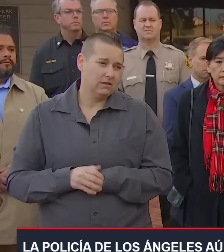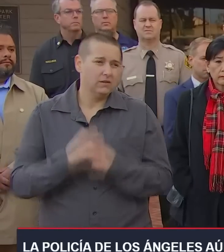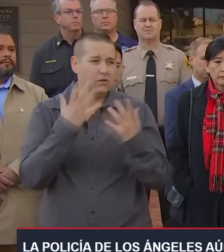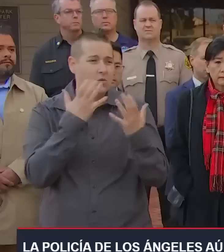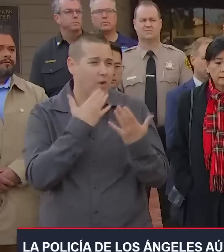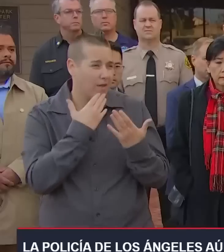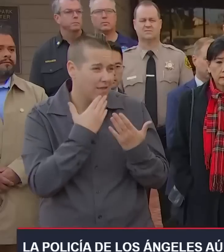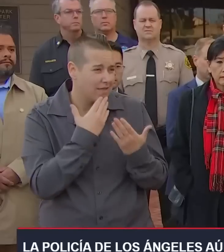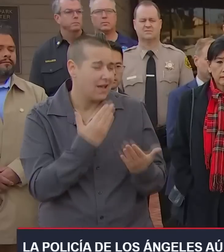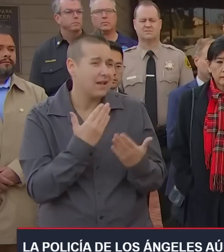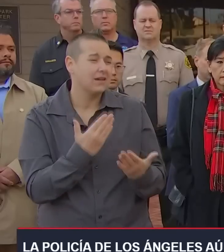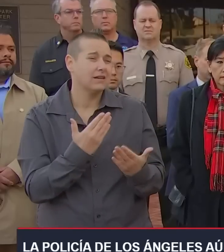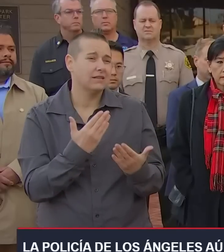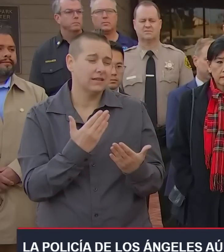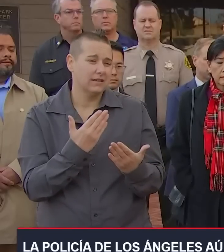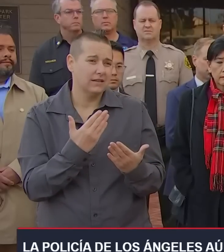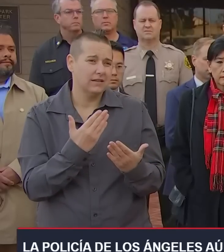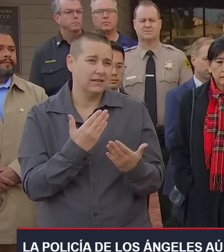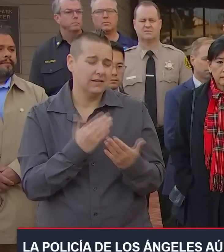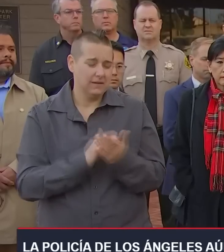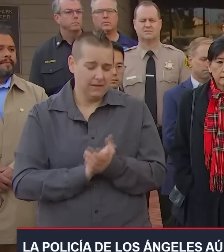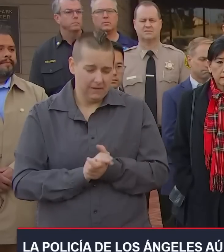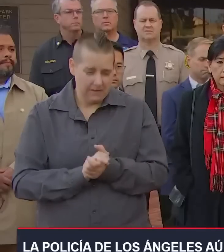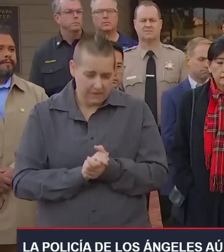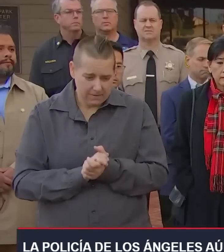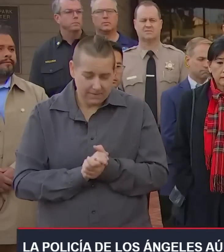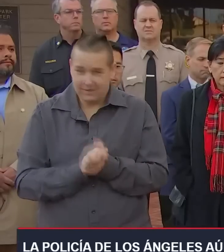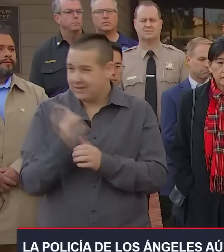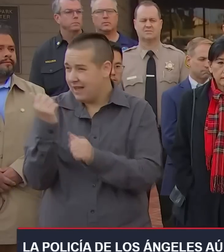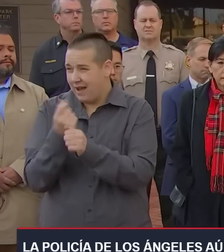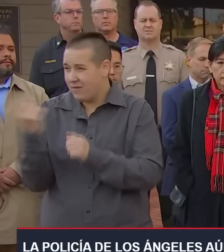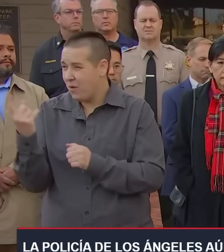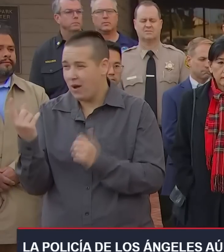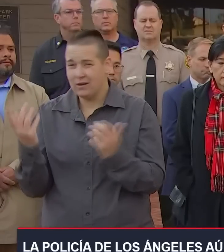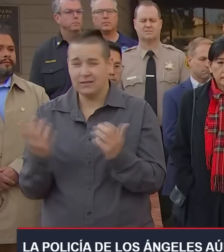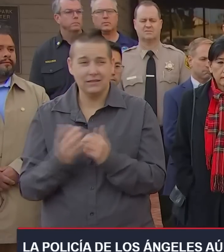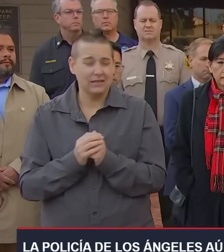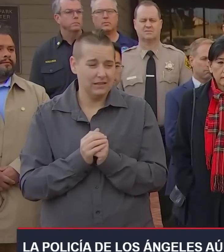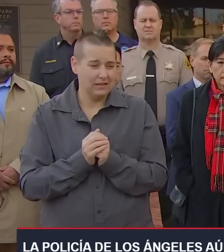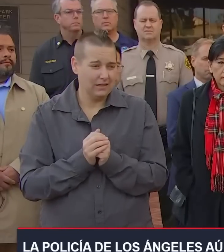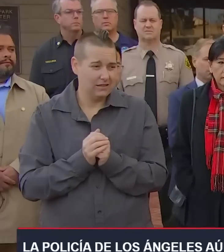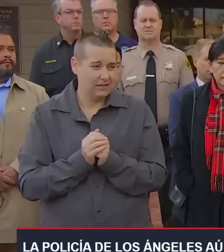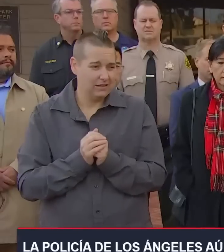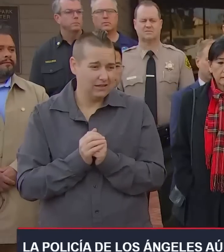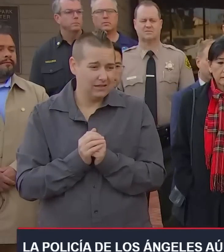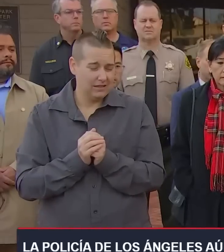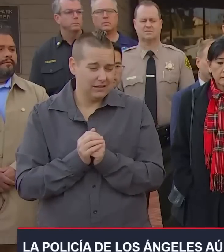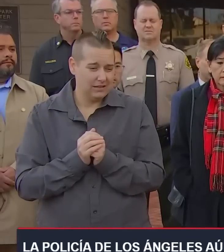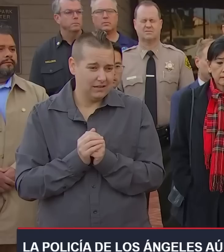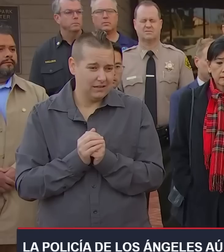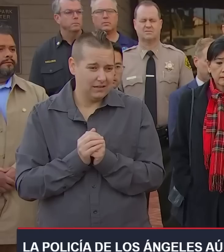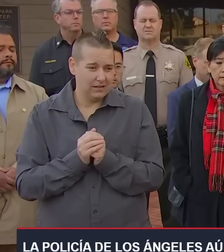la sanación en los días meses y 15 años por venir